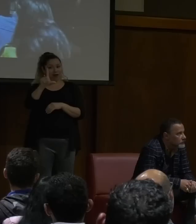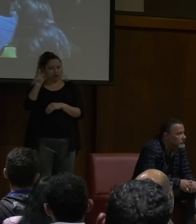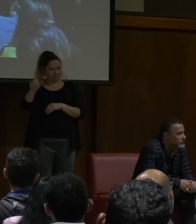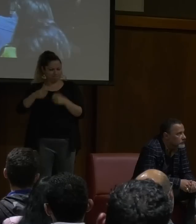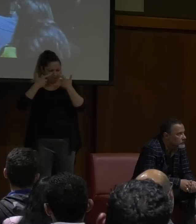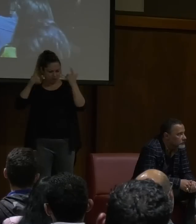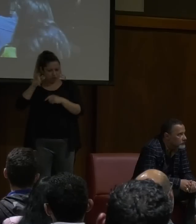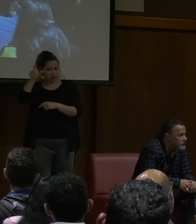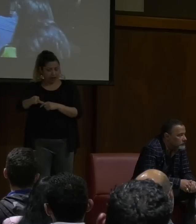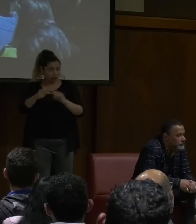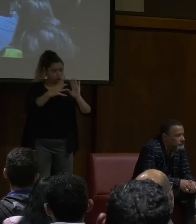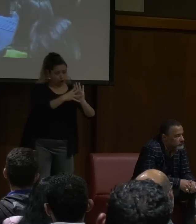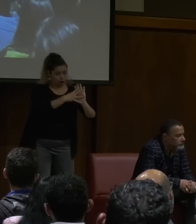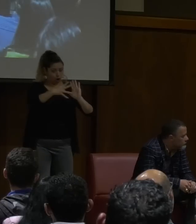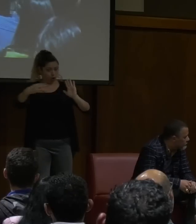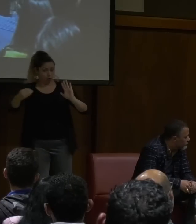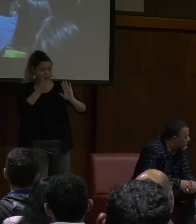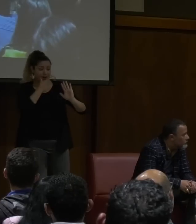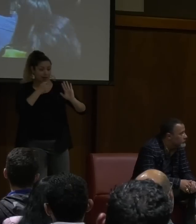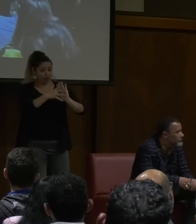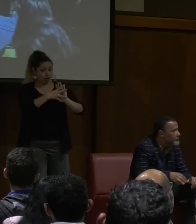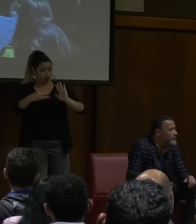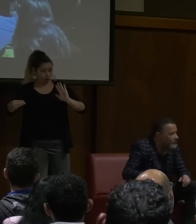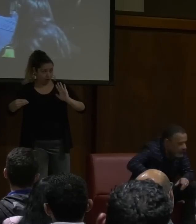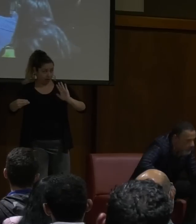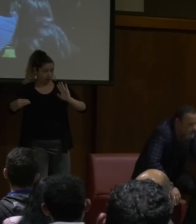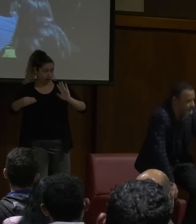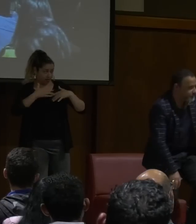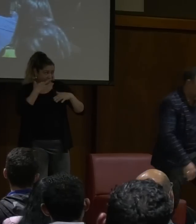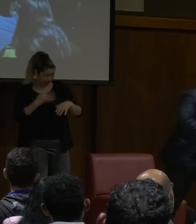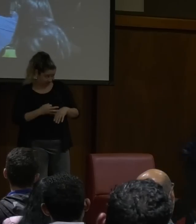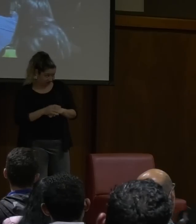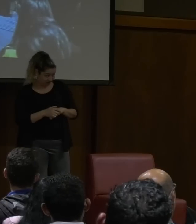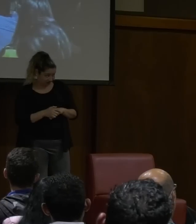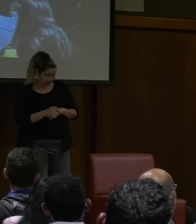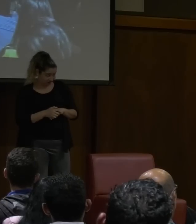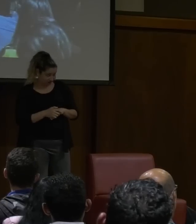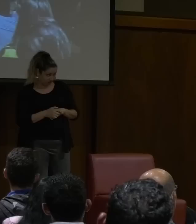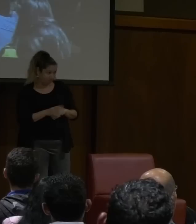muchas eran de Leandro Díaz, su autoría. ¿Qué tan cierto es eso? Por favor, gracias.